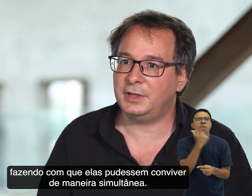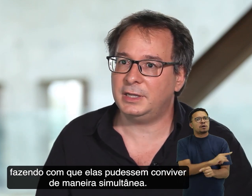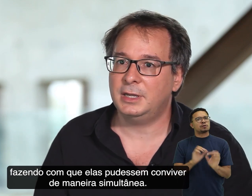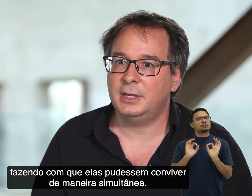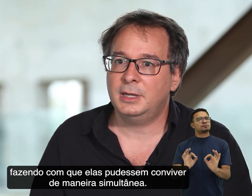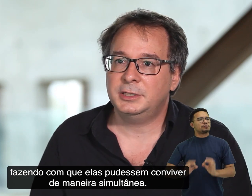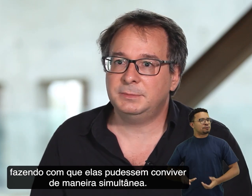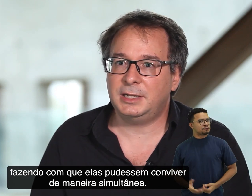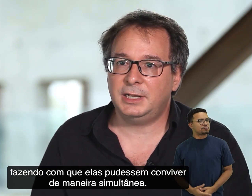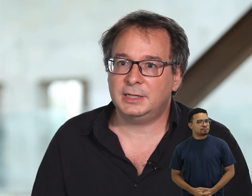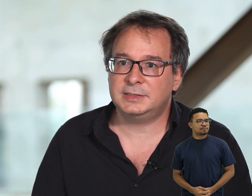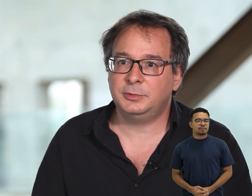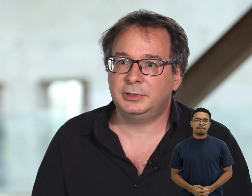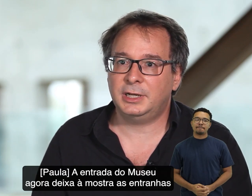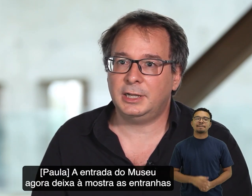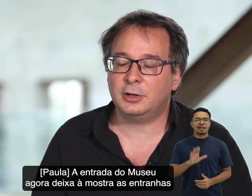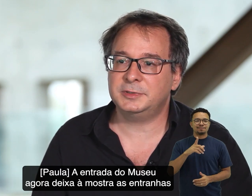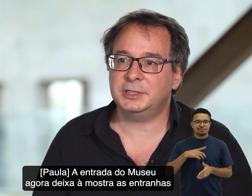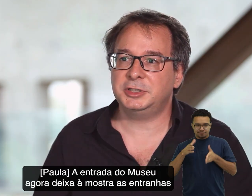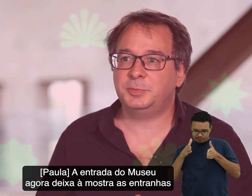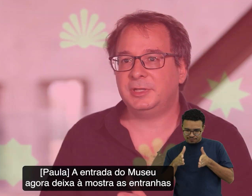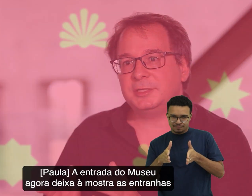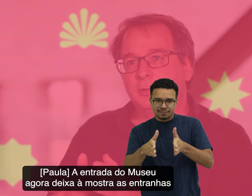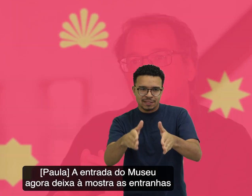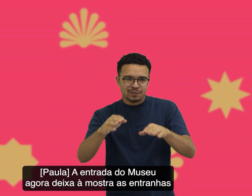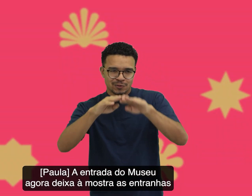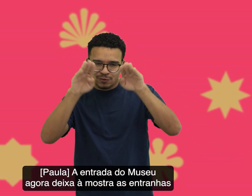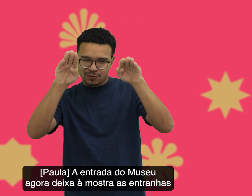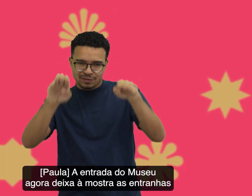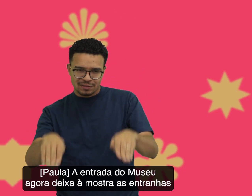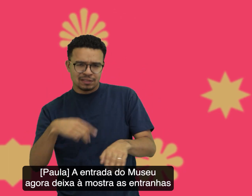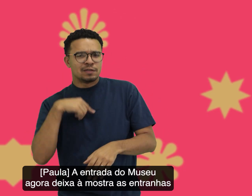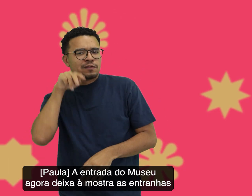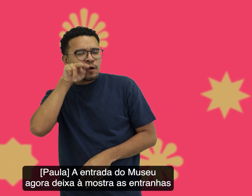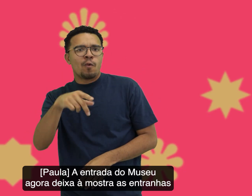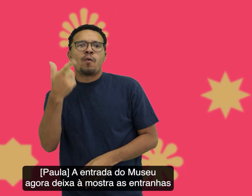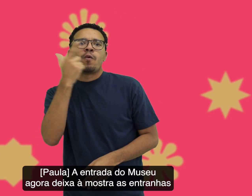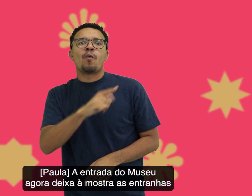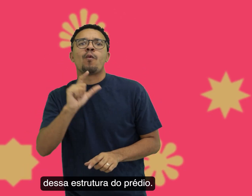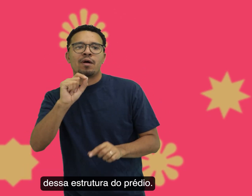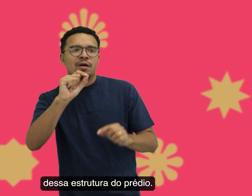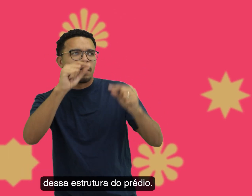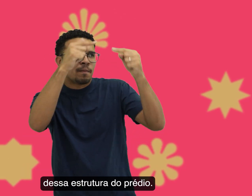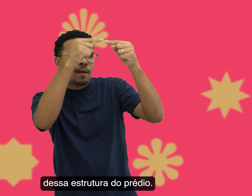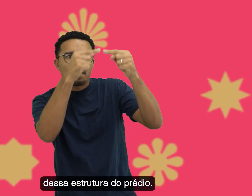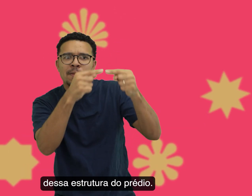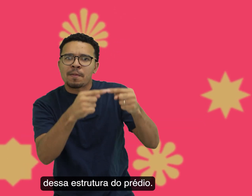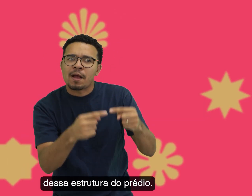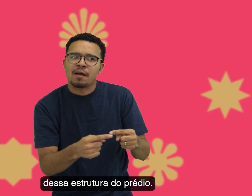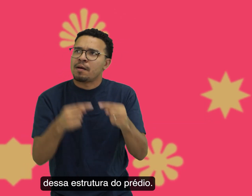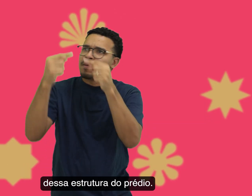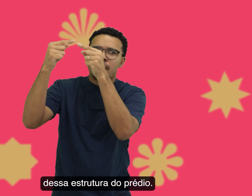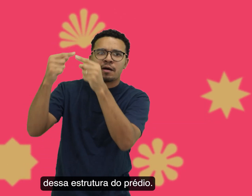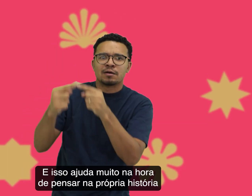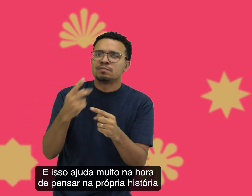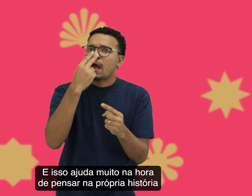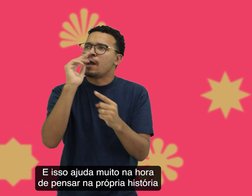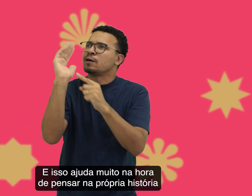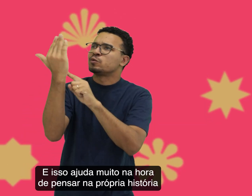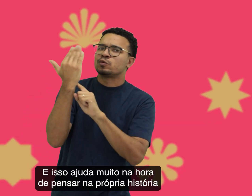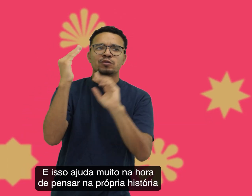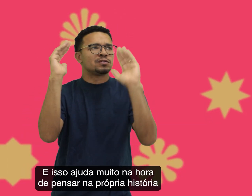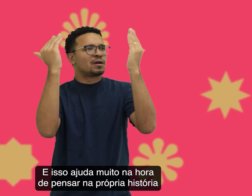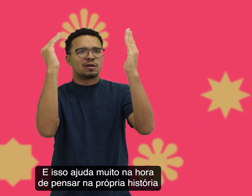pudessem conviver de maneira simultânea. A entrada do museu agora deixa à mostra as entranhas dessa estrutura do